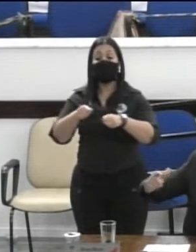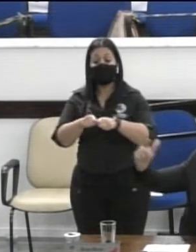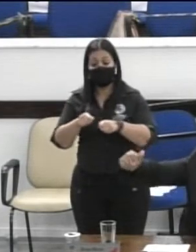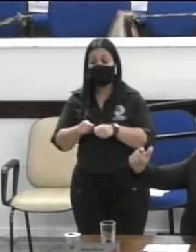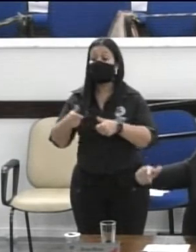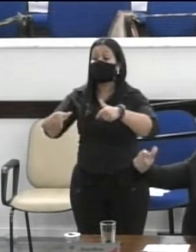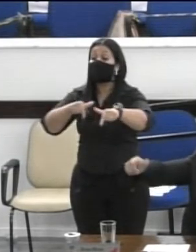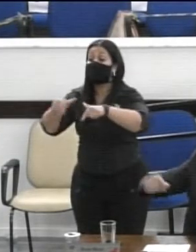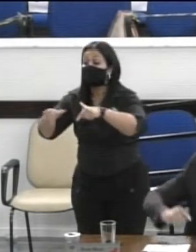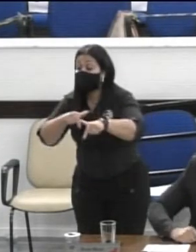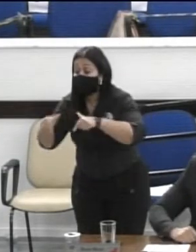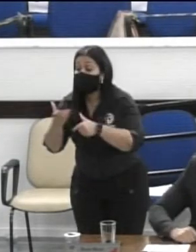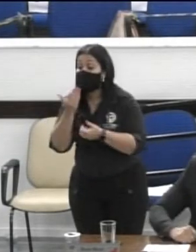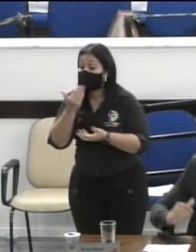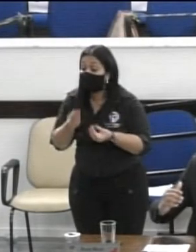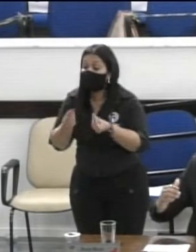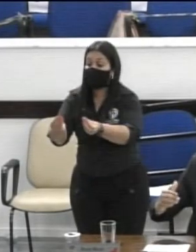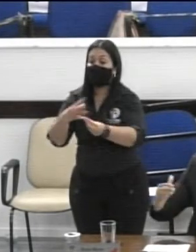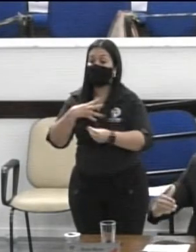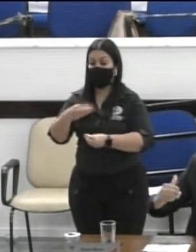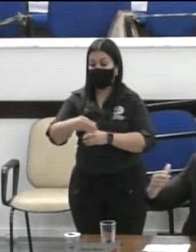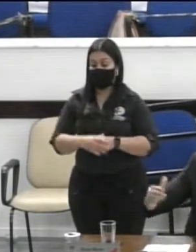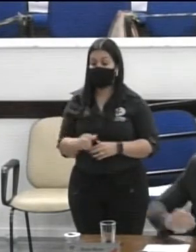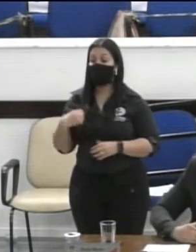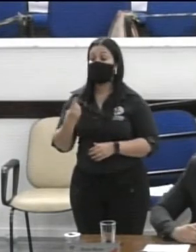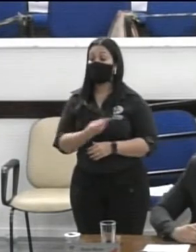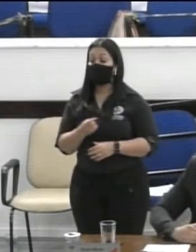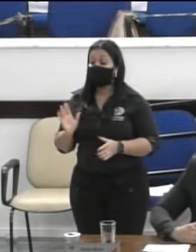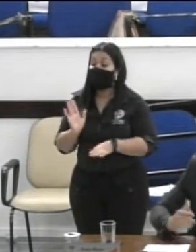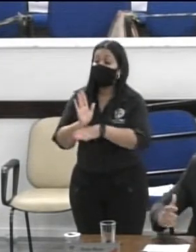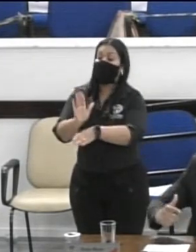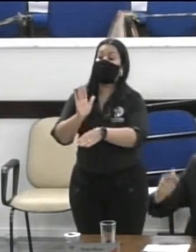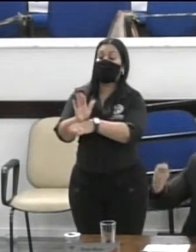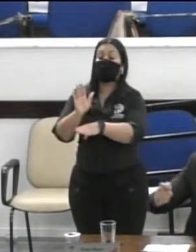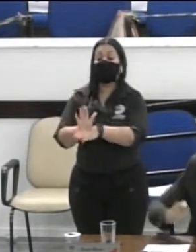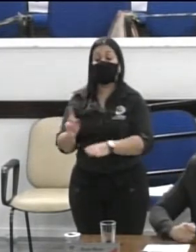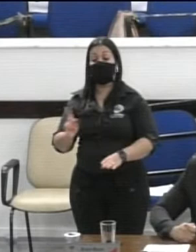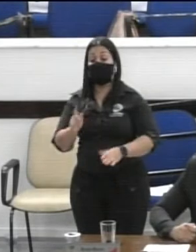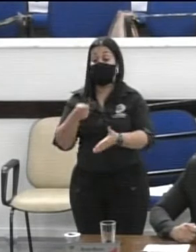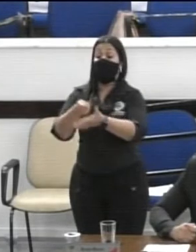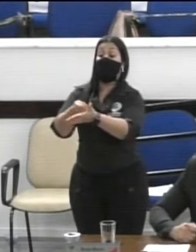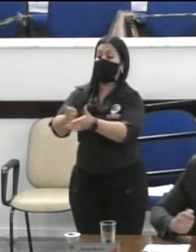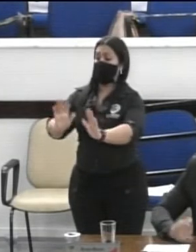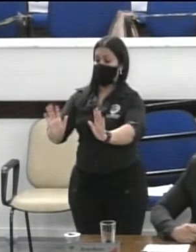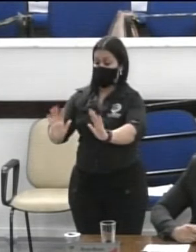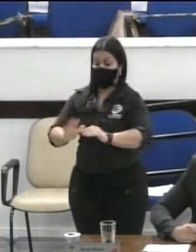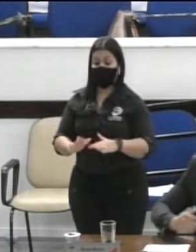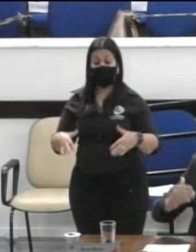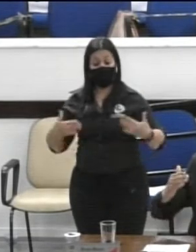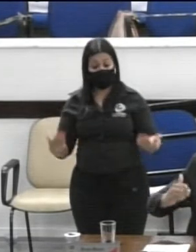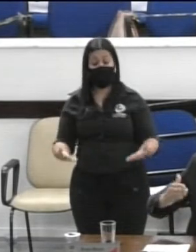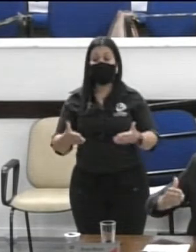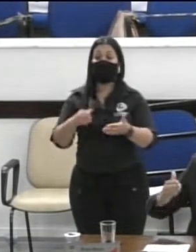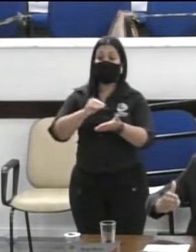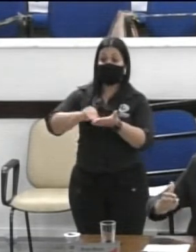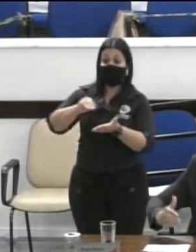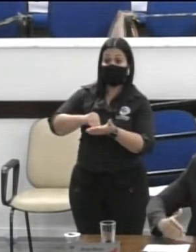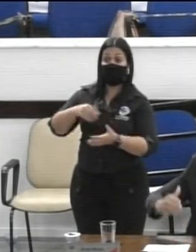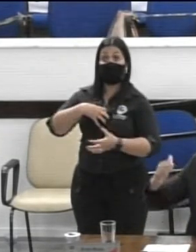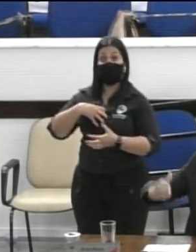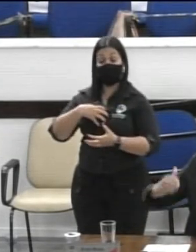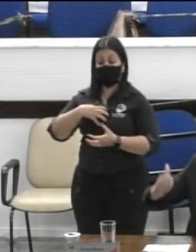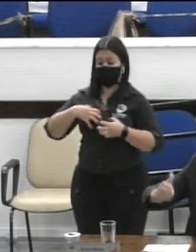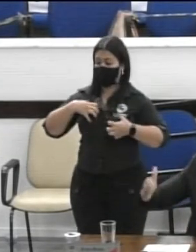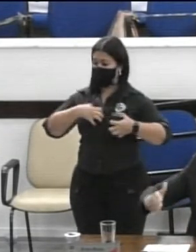trabalhar para dar o sustento para o filho. A gente está ali para agregar. A gente não está ali para impor. Então, secretária, eu fico revoltado quando